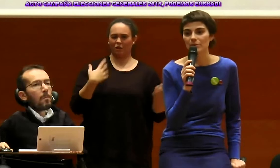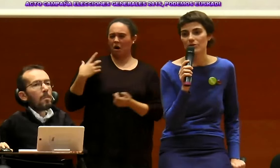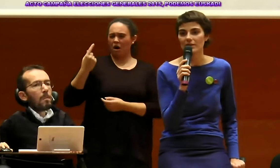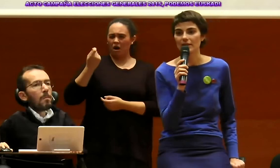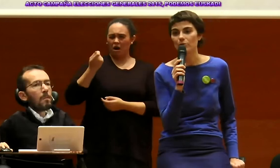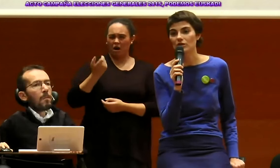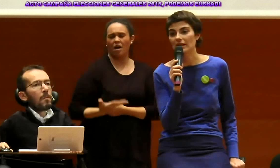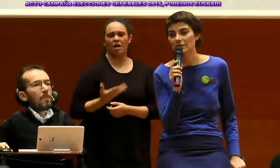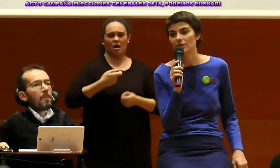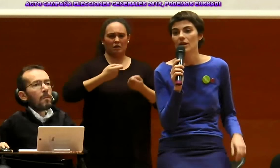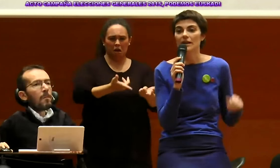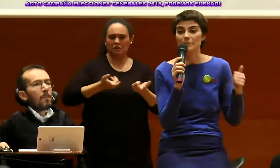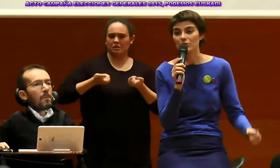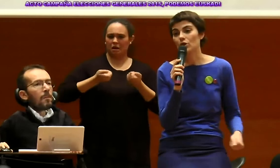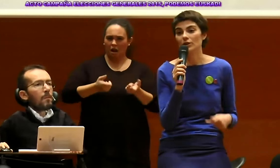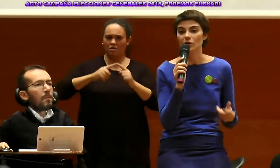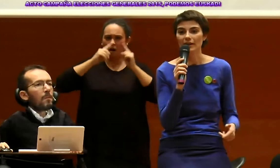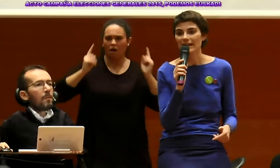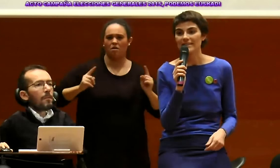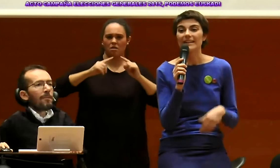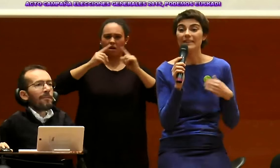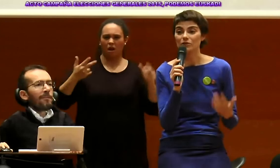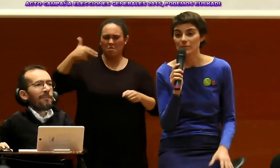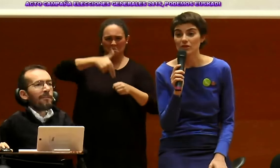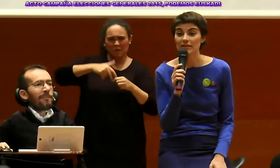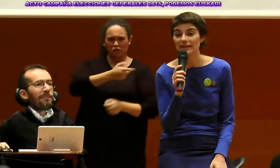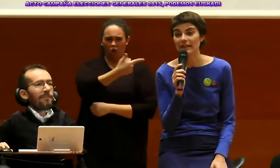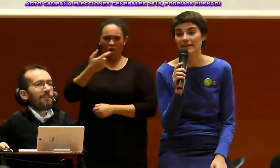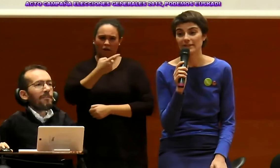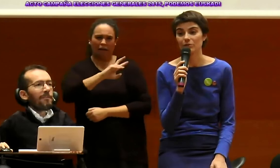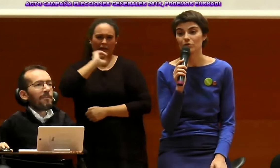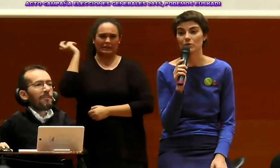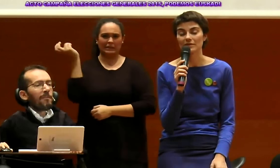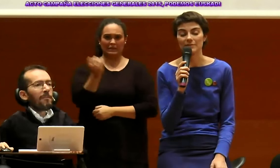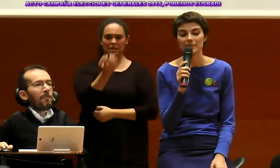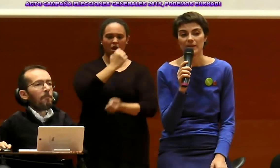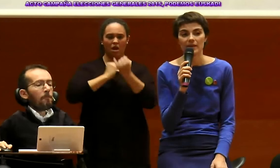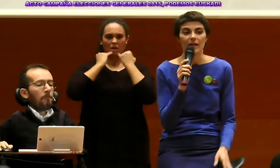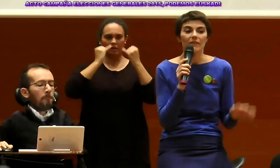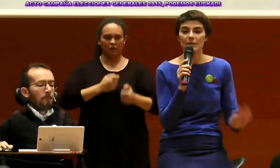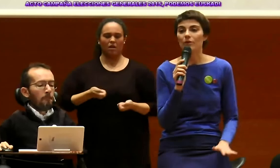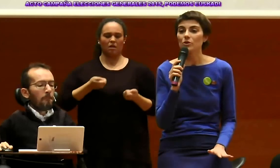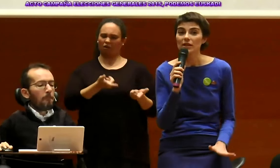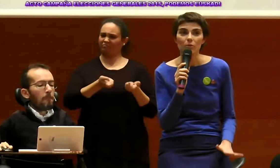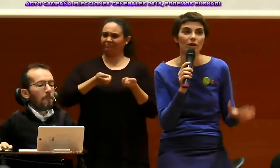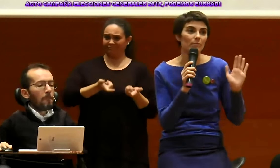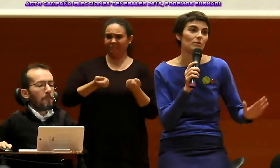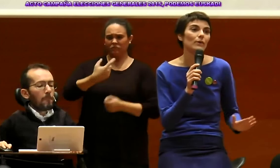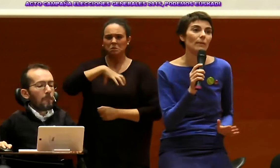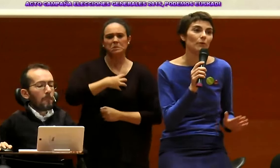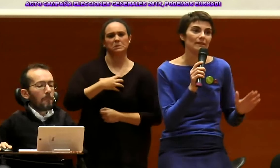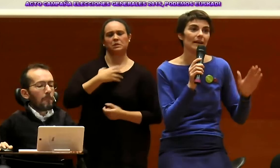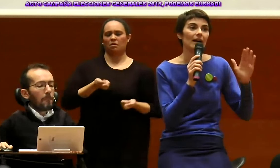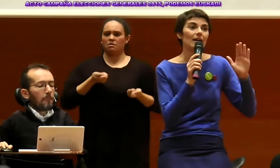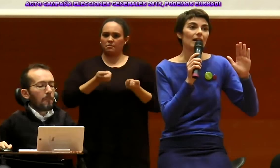miles de millones de euros al año en petróleo, en gas, y derrochamos esa energía que tanto nos cuesta. Desde Podemos y Equo queremos llevar